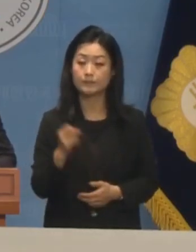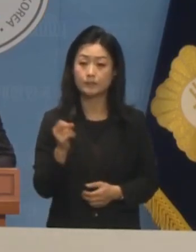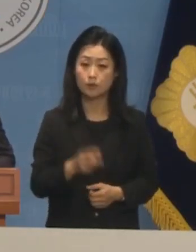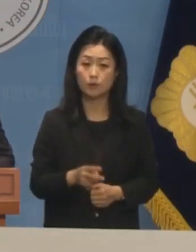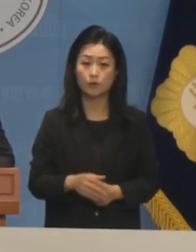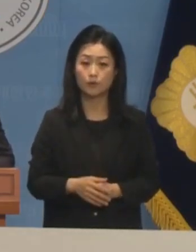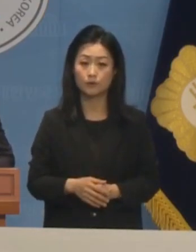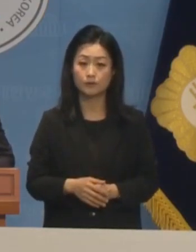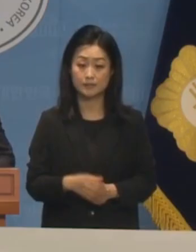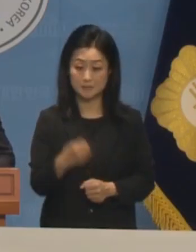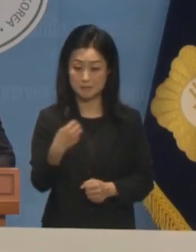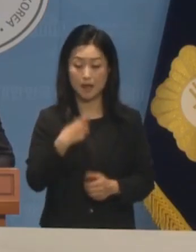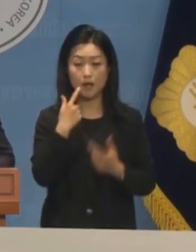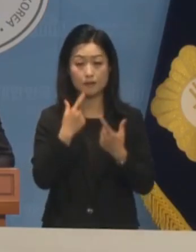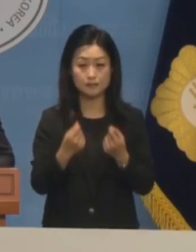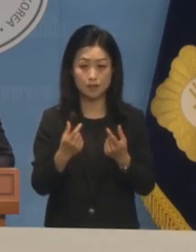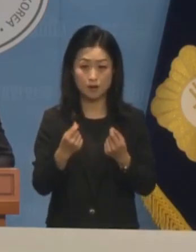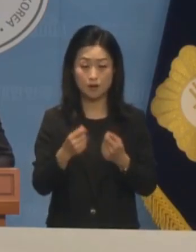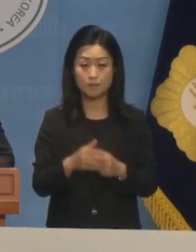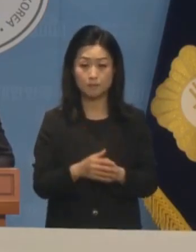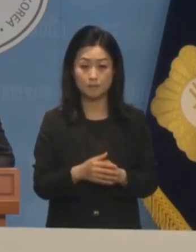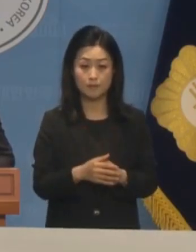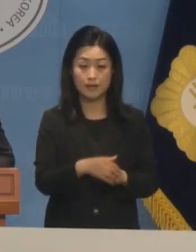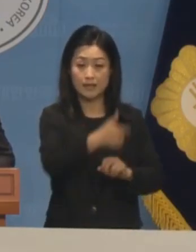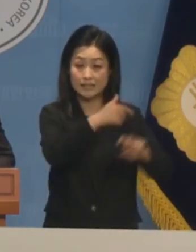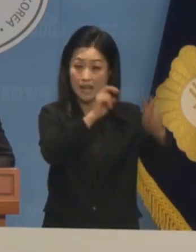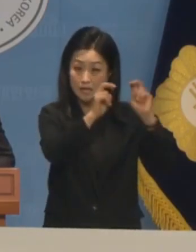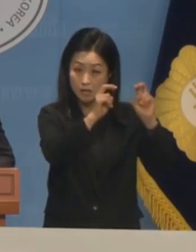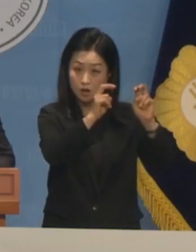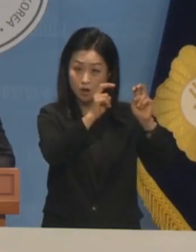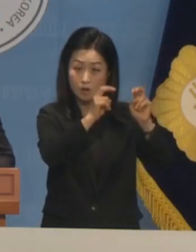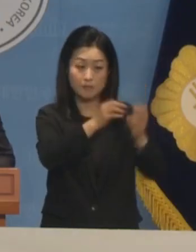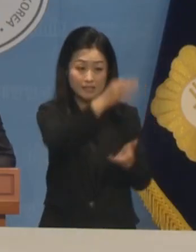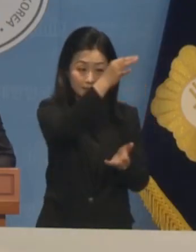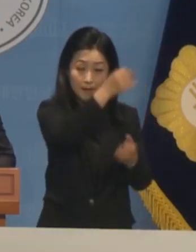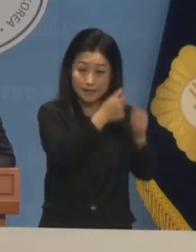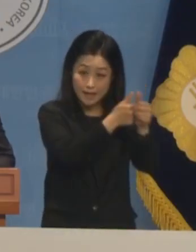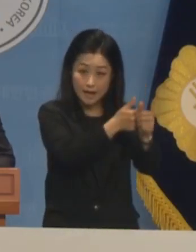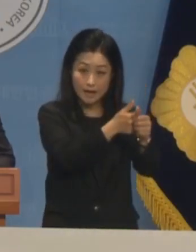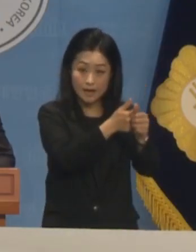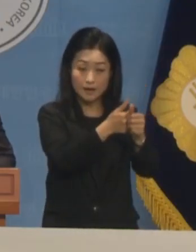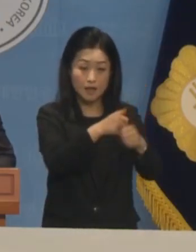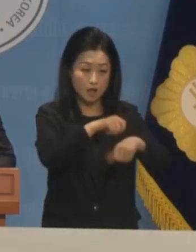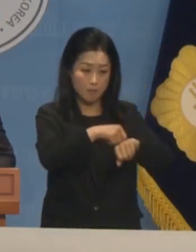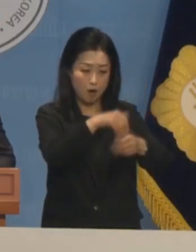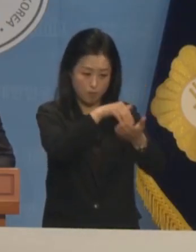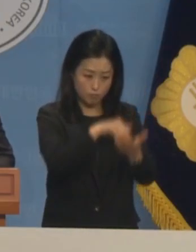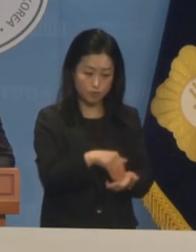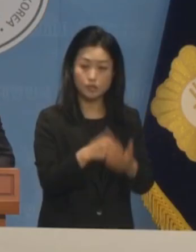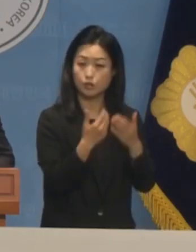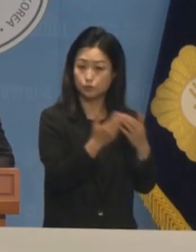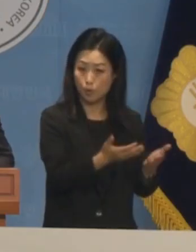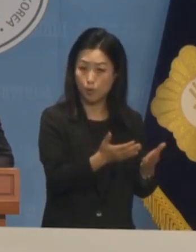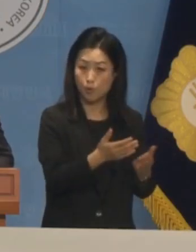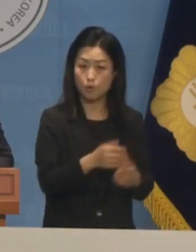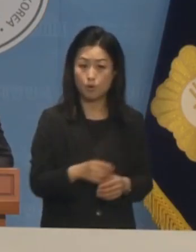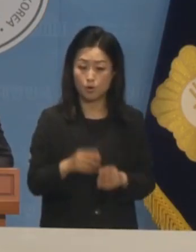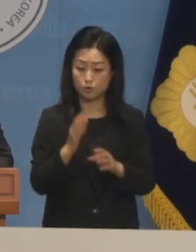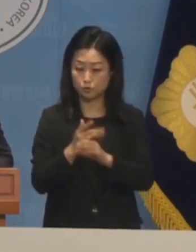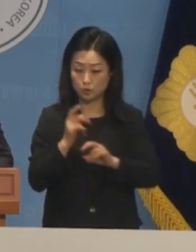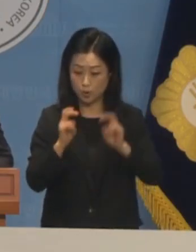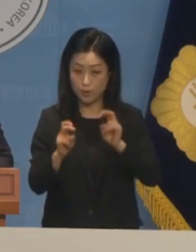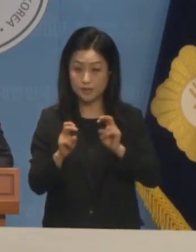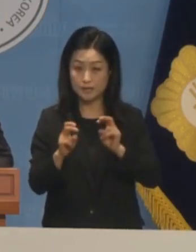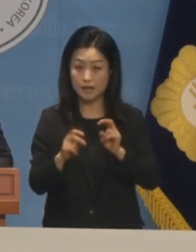특히 지적하신 징벌적 손해배상을 통해서 다시는 대기업들이